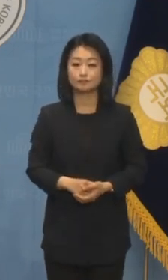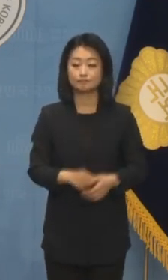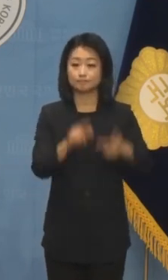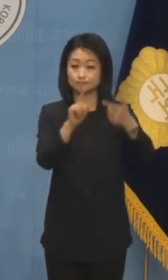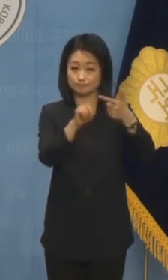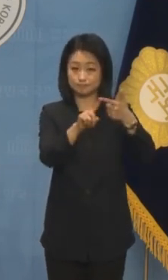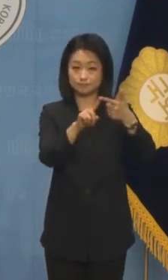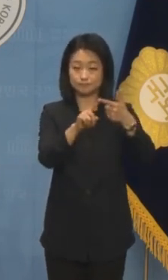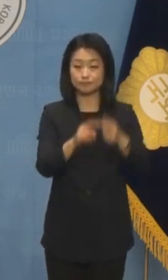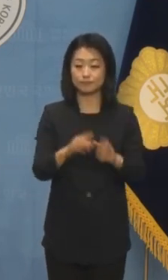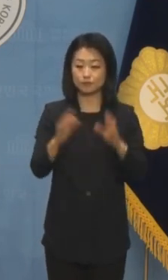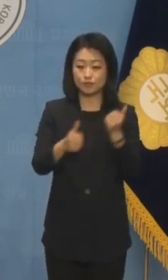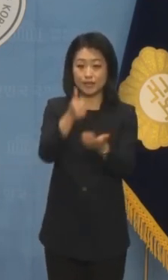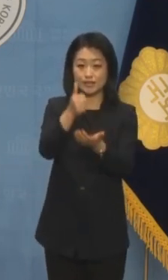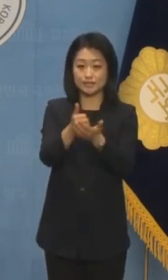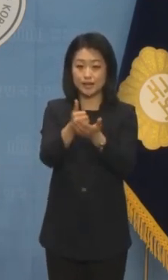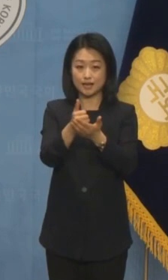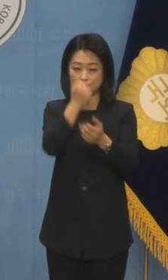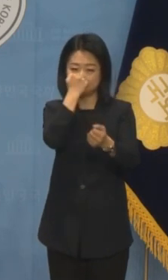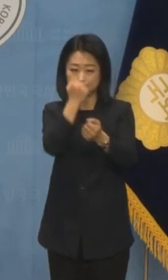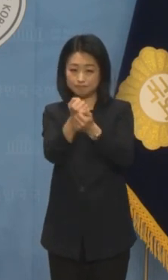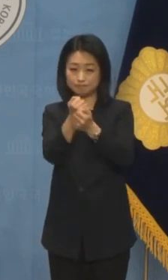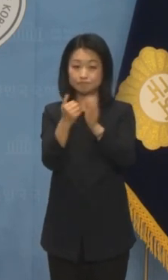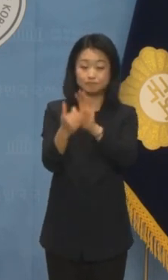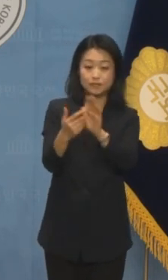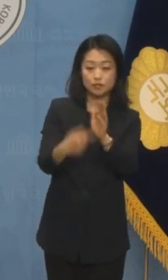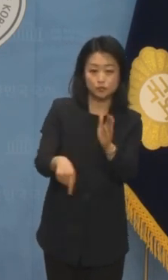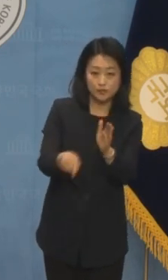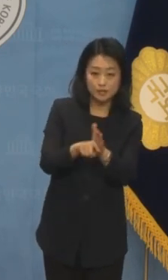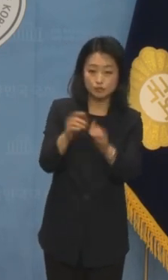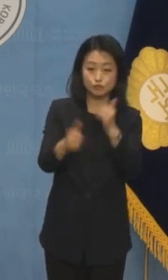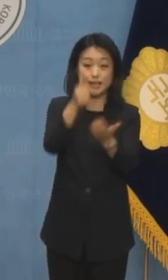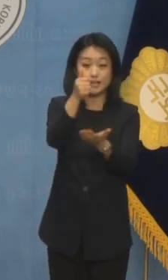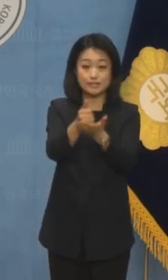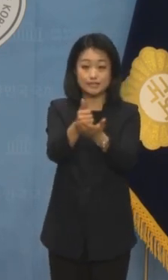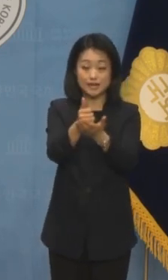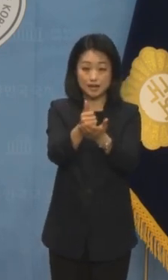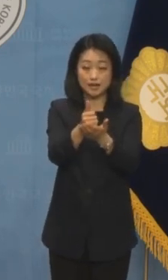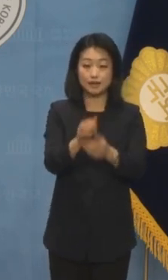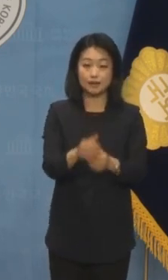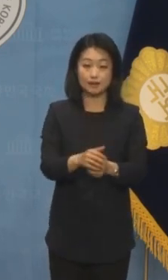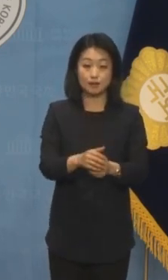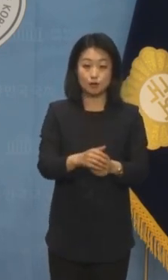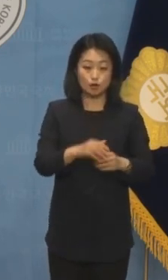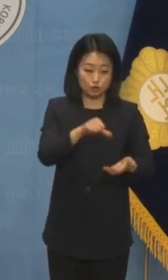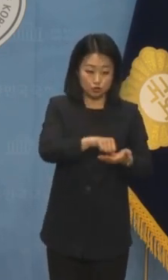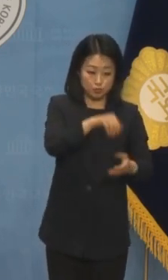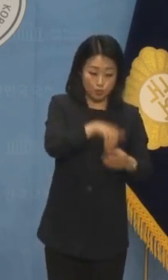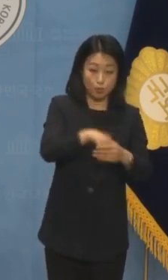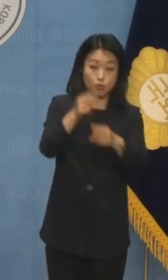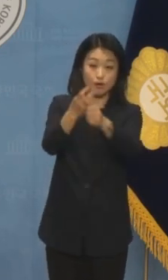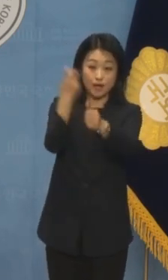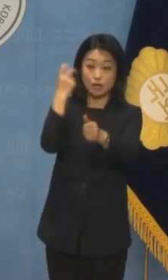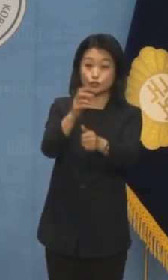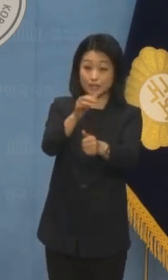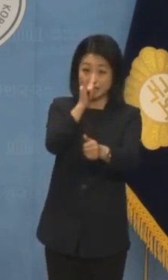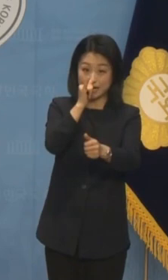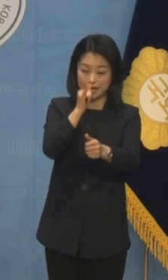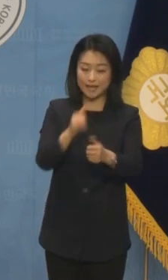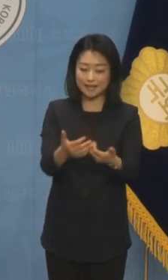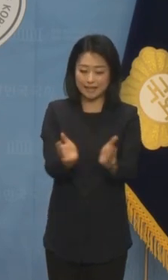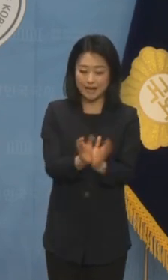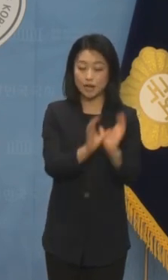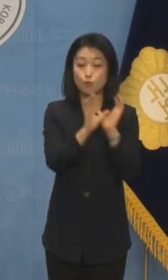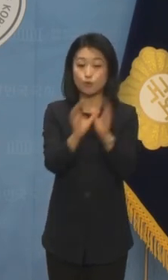하나, 의장의 독주와 전횡을 막기 위하여 의장에 대한 불시민 권한을 당과 당원에